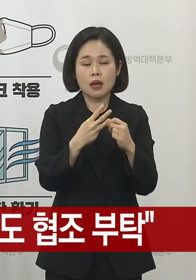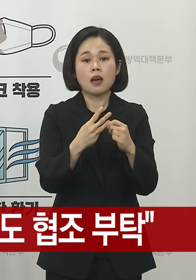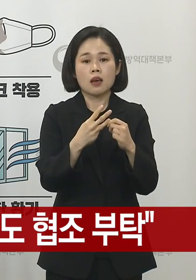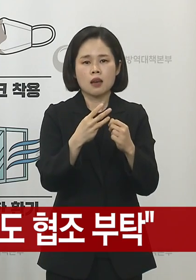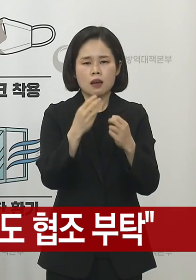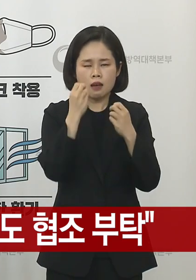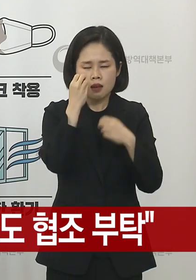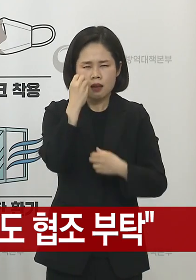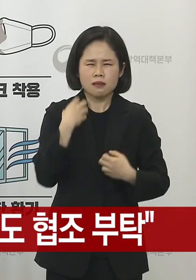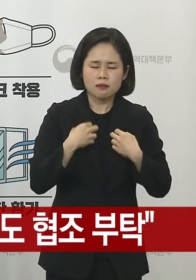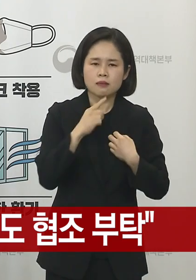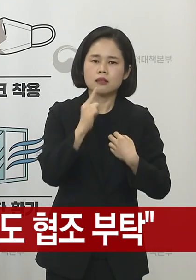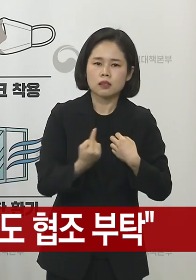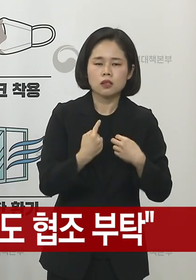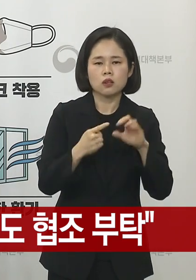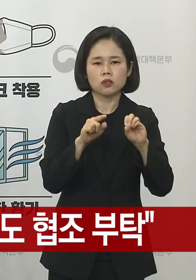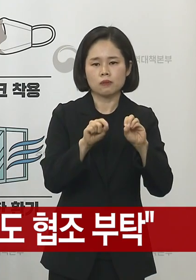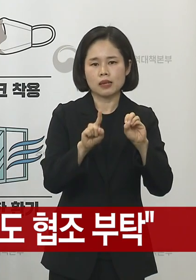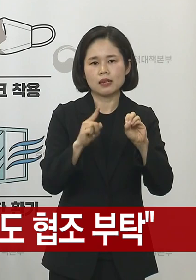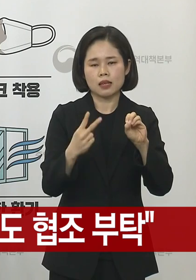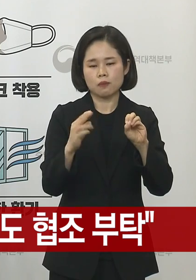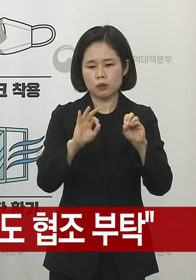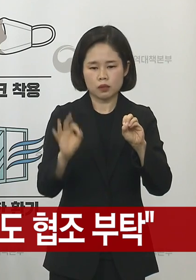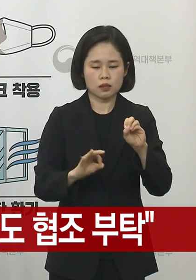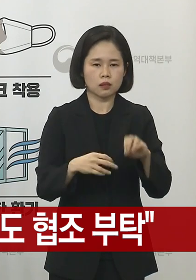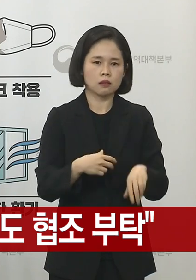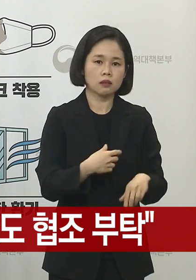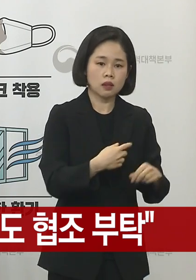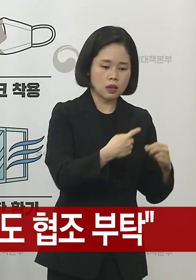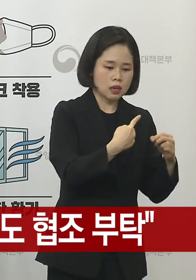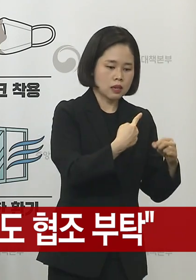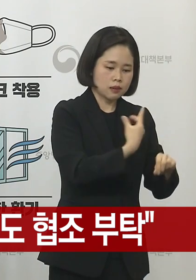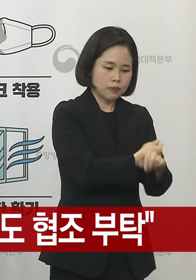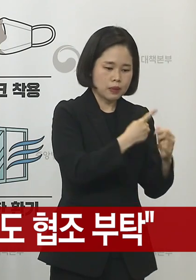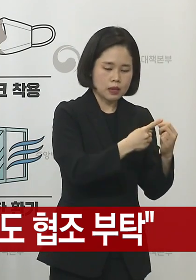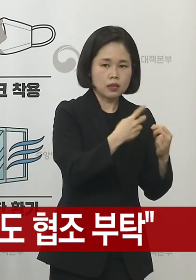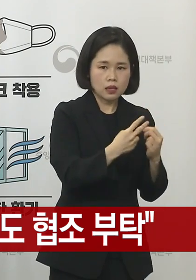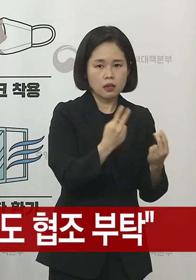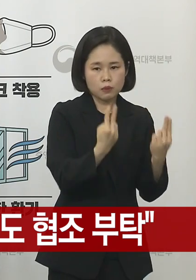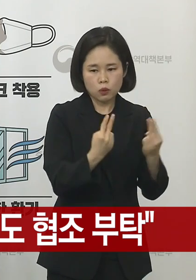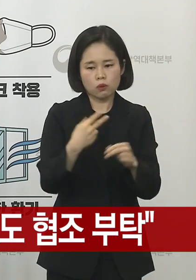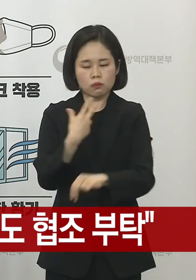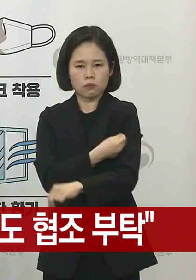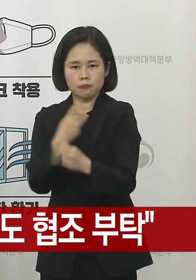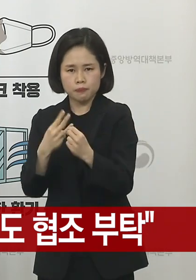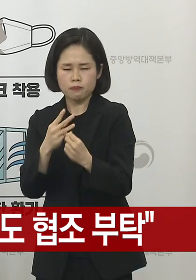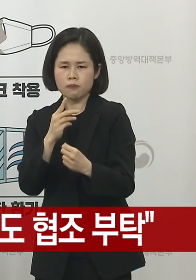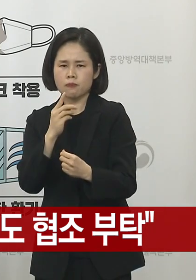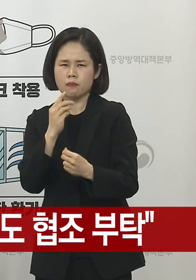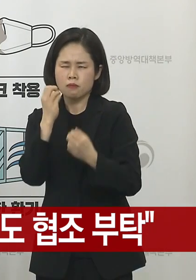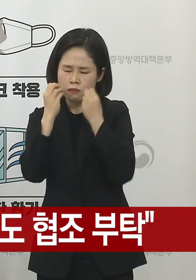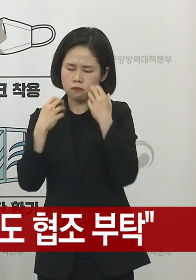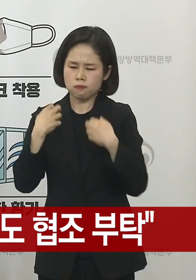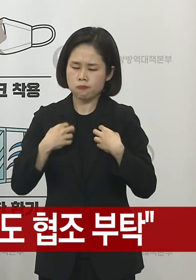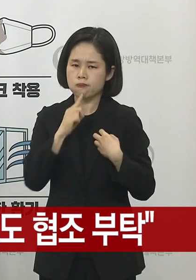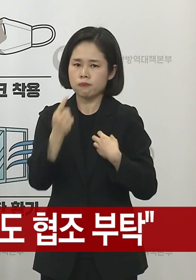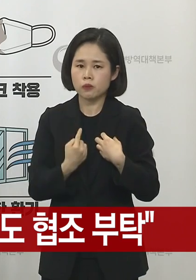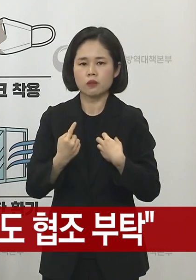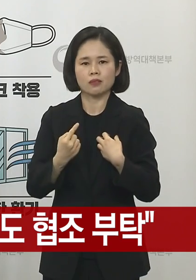신고율은 0.12%로 1차와 2차에 비해 낮은 수준으로 유지되고 있습니다. 신고 사례의